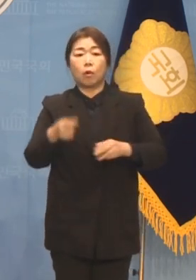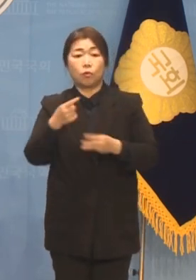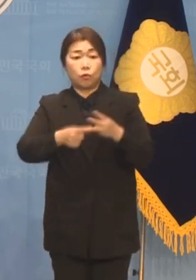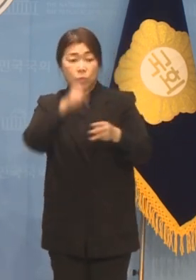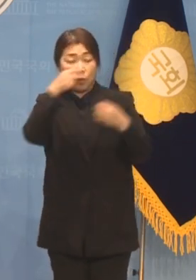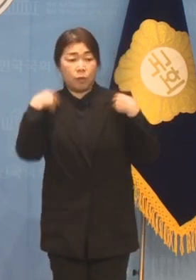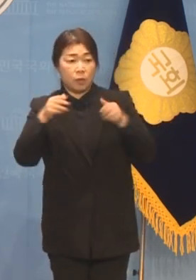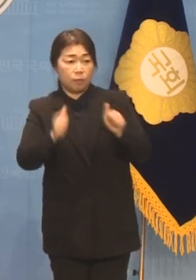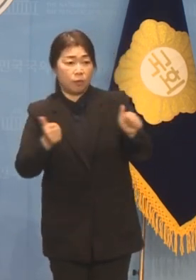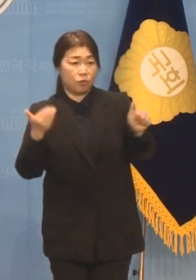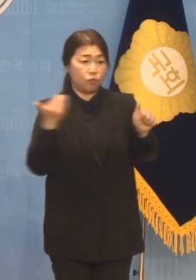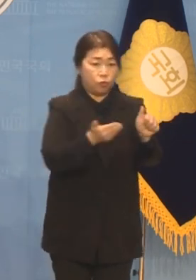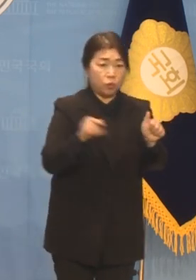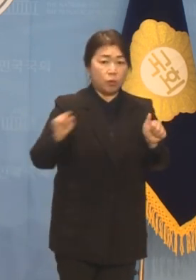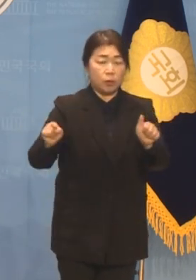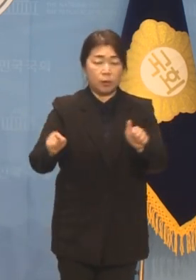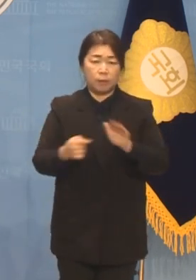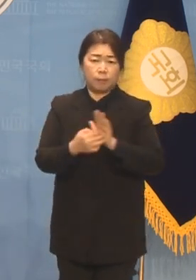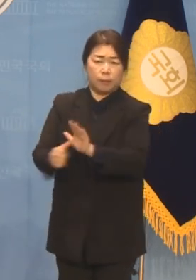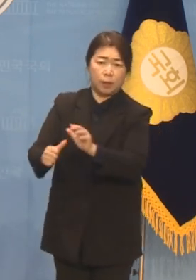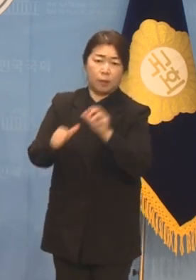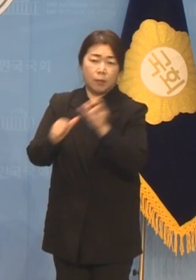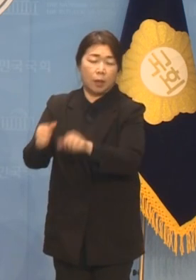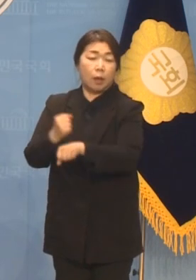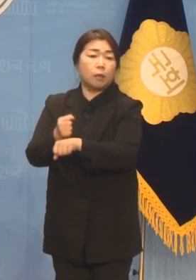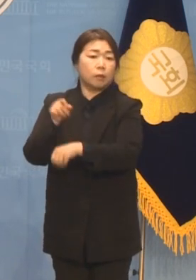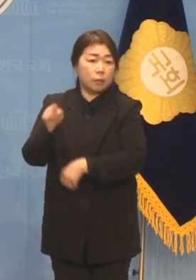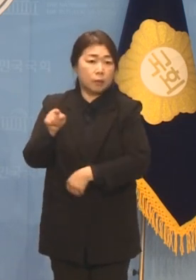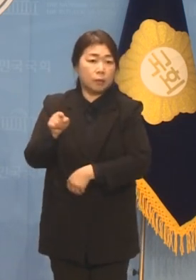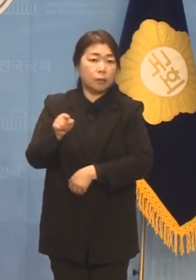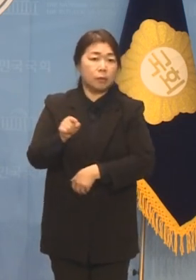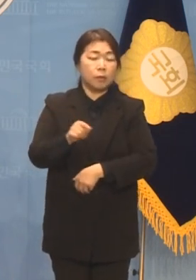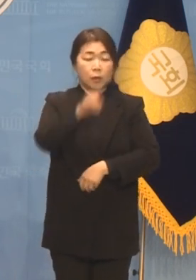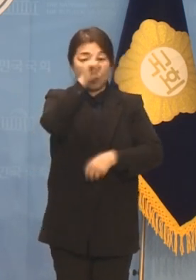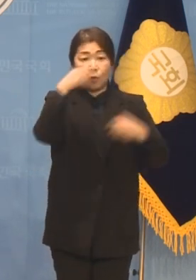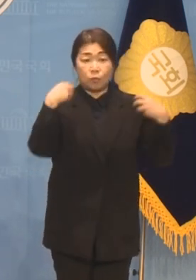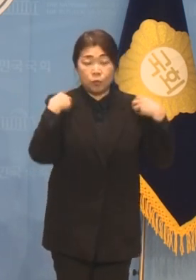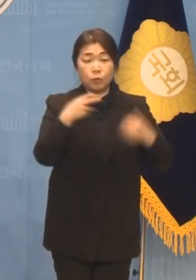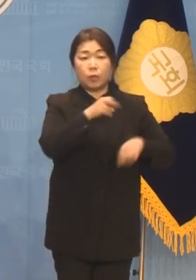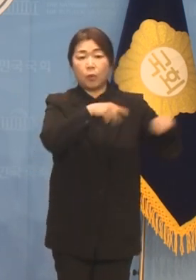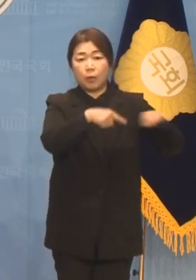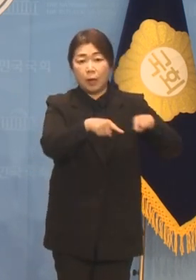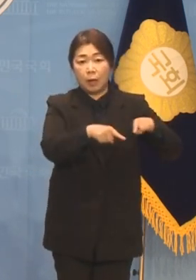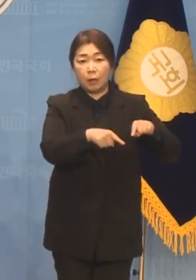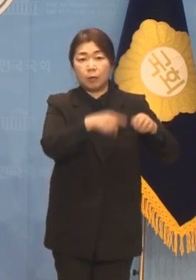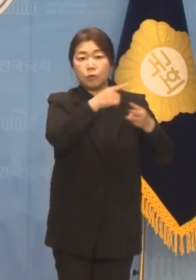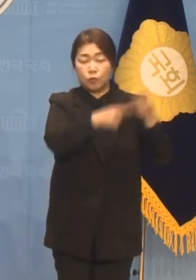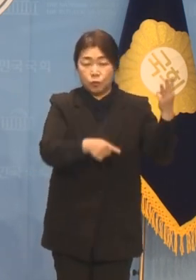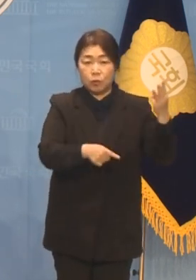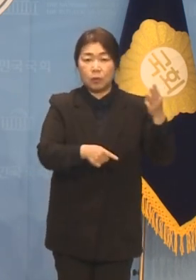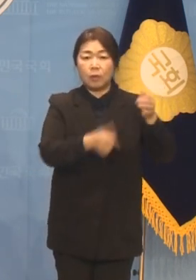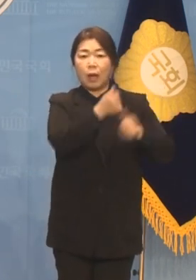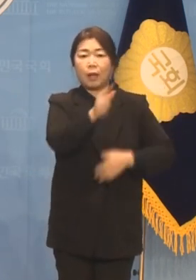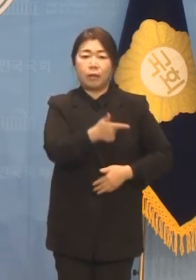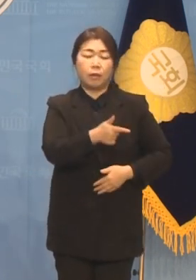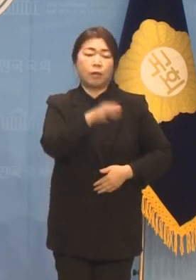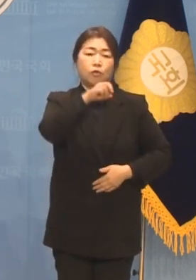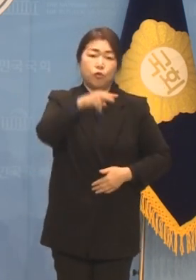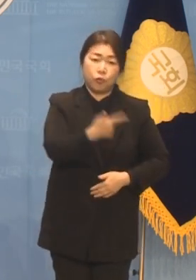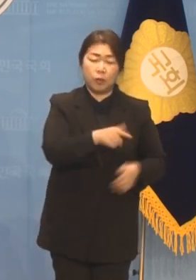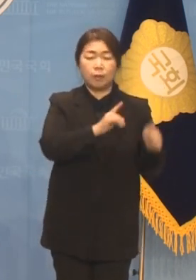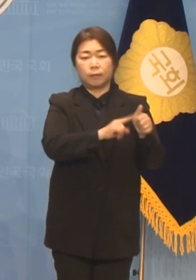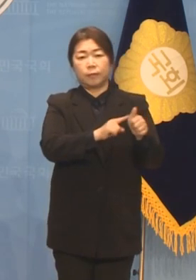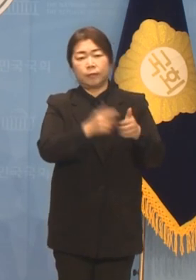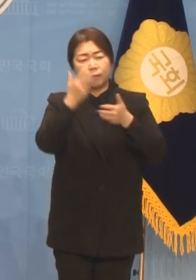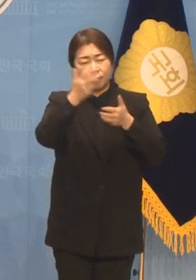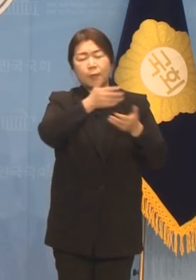정부 여당과 극우 보수 언론 그리고 한동훈 비대위원장과 윤재욱 원내대표의 악선동에 주저하지 말고